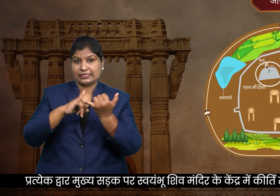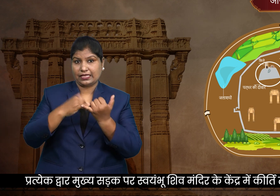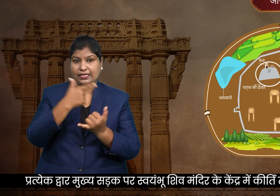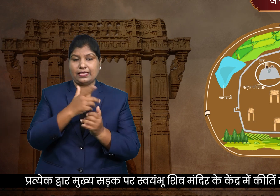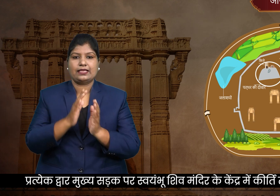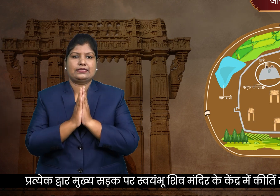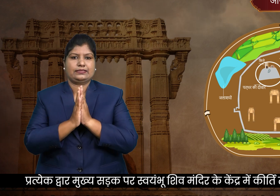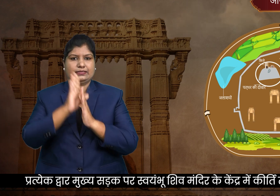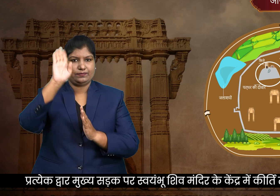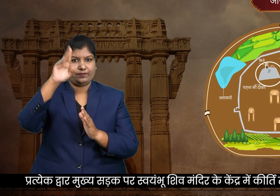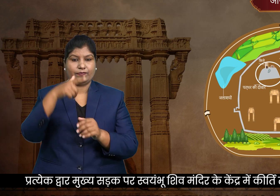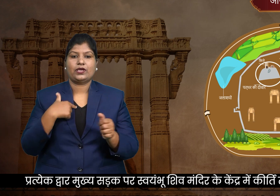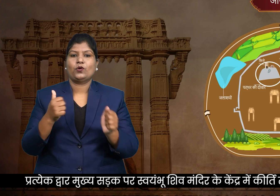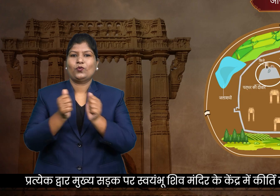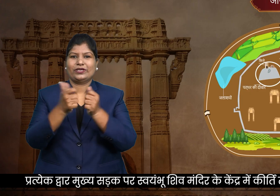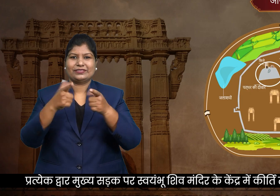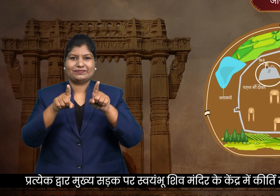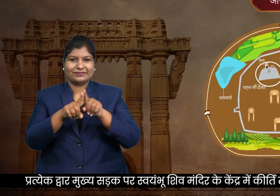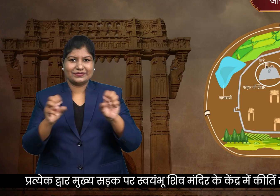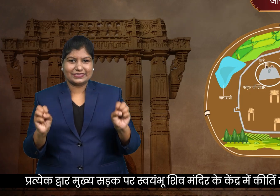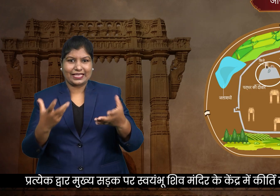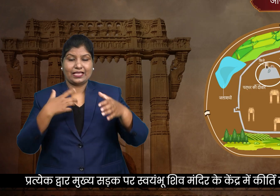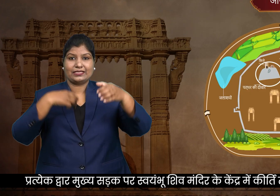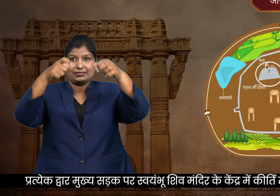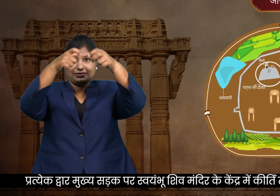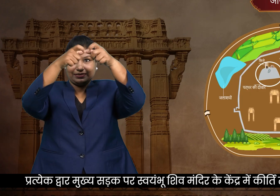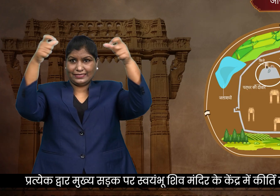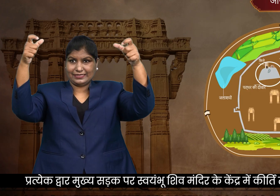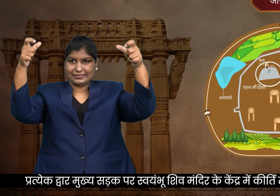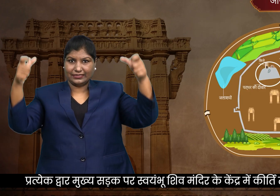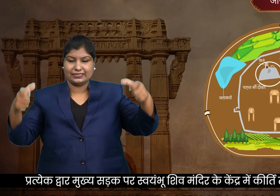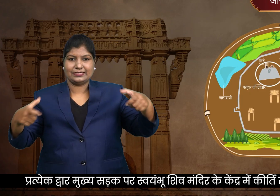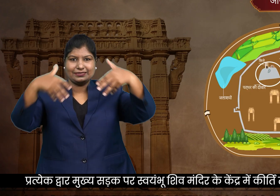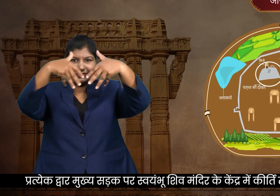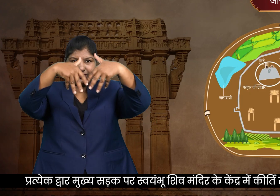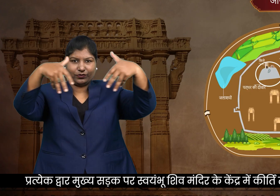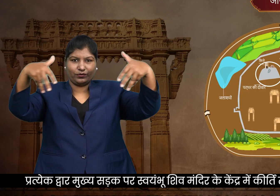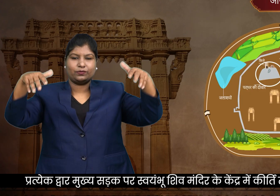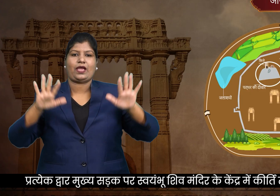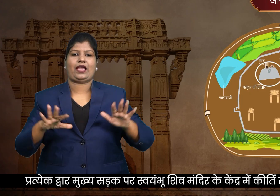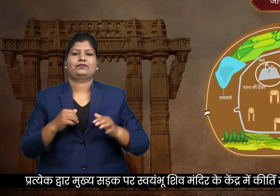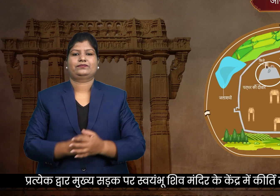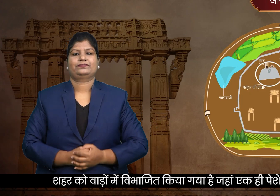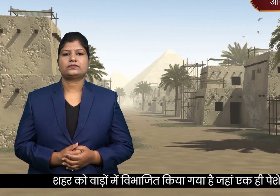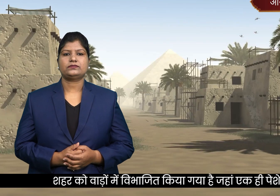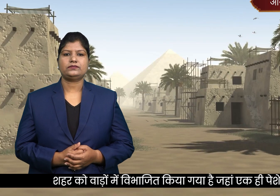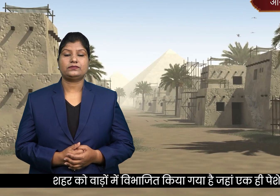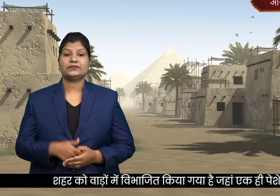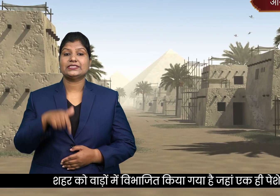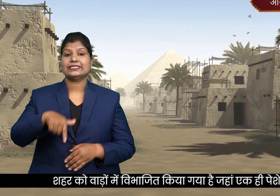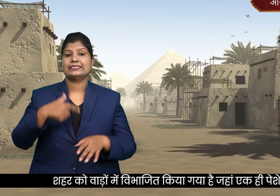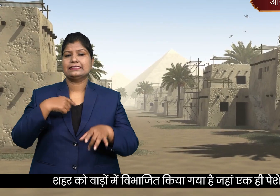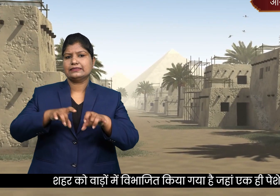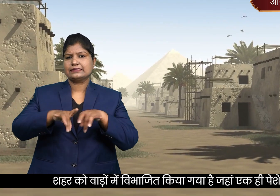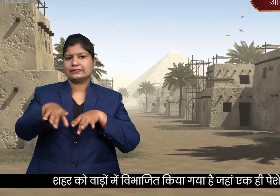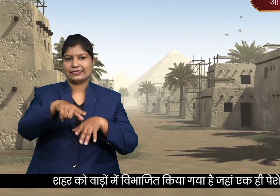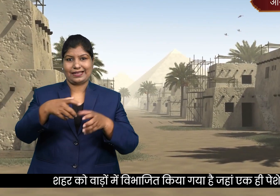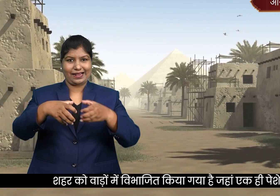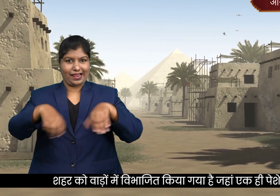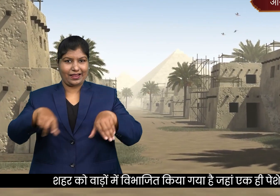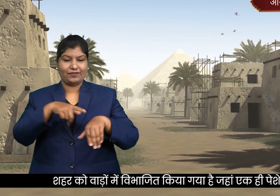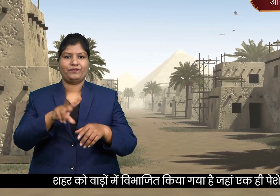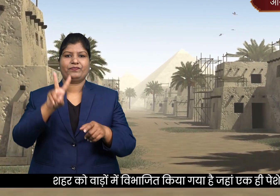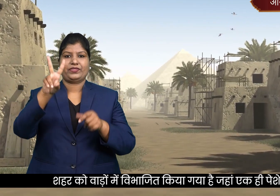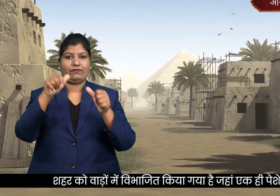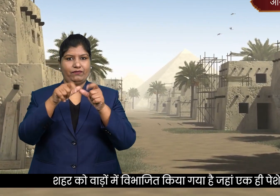प्रत्येक द्वार मुख्य सड़क पर स्वयंभू शिव मंदिर के केंद्र में जाकर मिलती थी। शहर को वडे